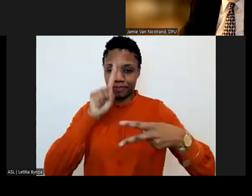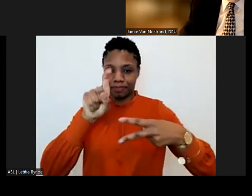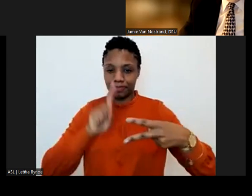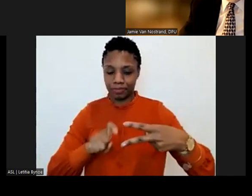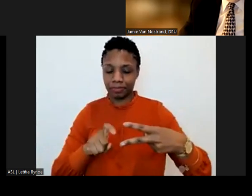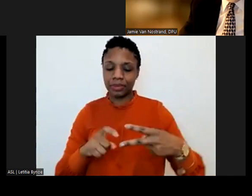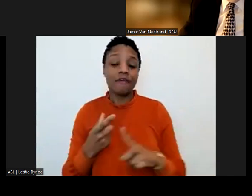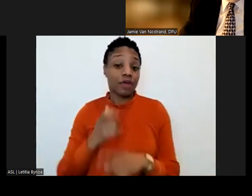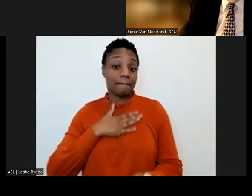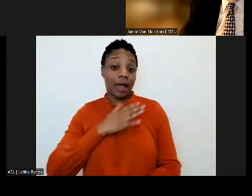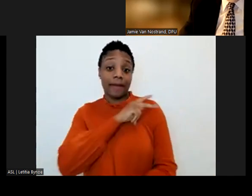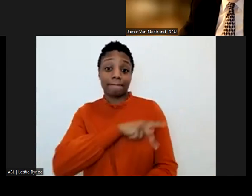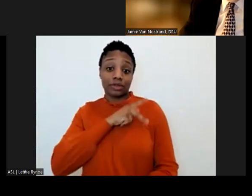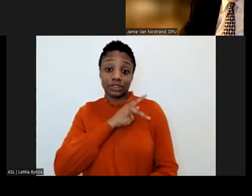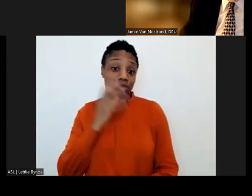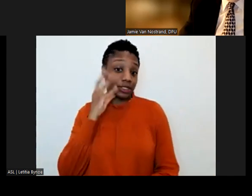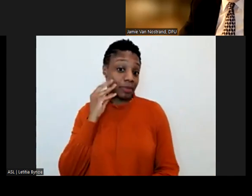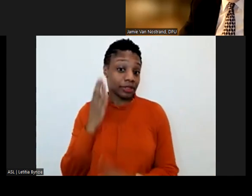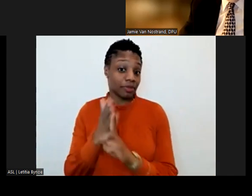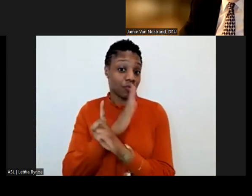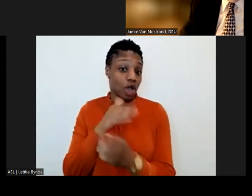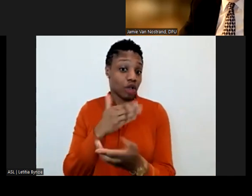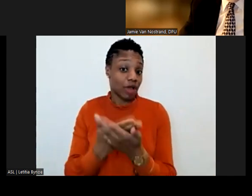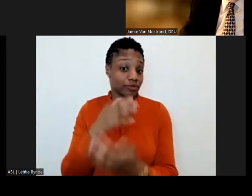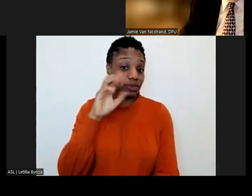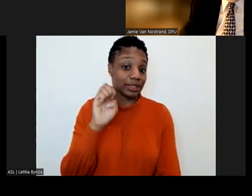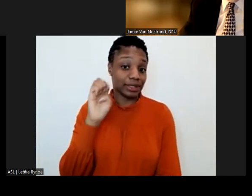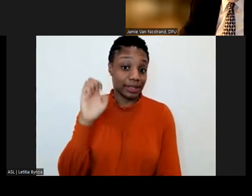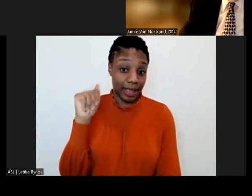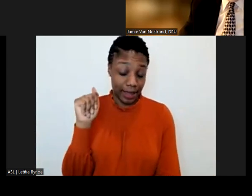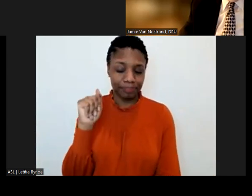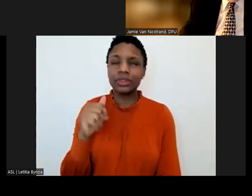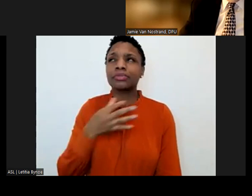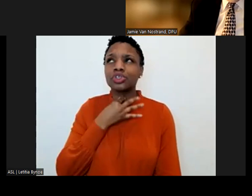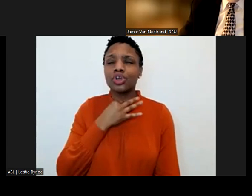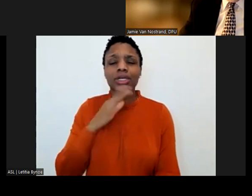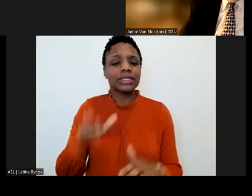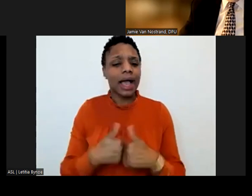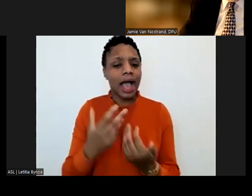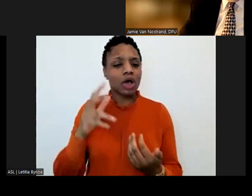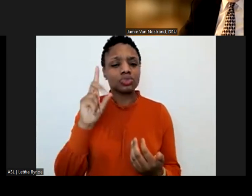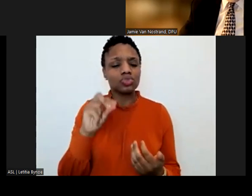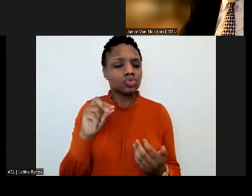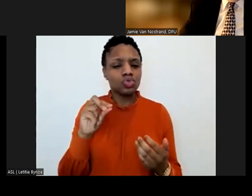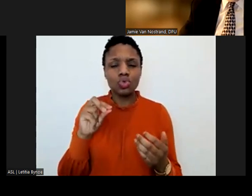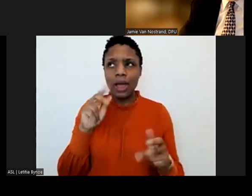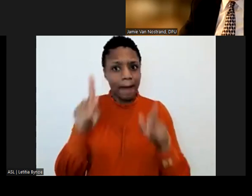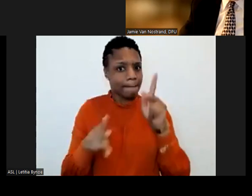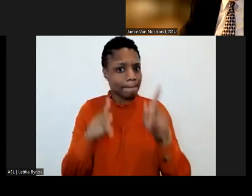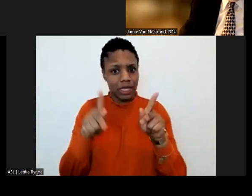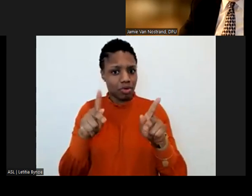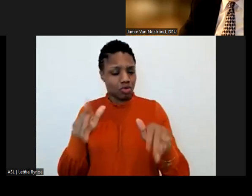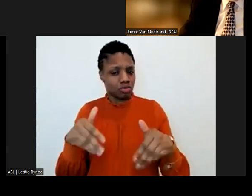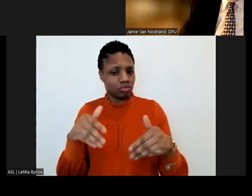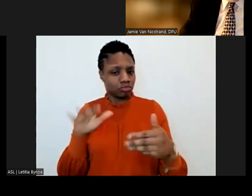del parte el comisionado y el director según yo es mía de como yo vine